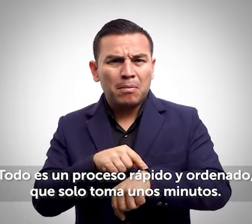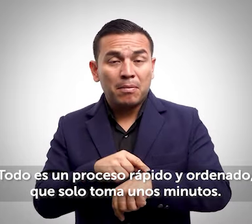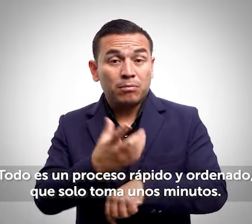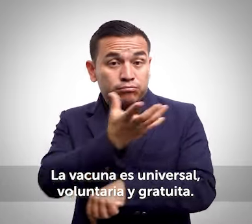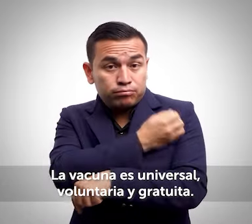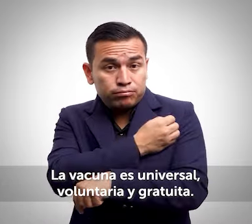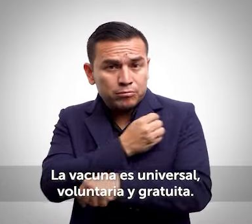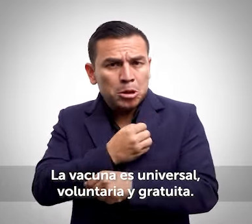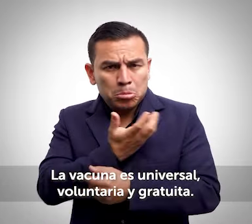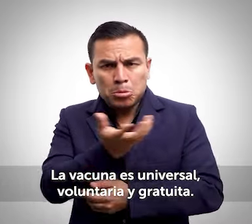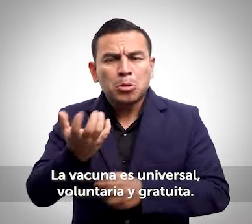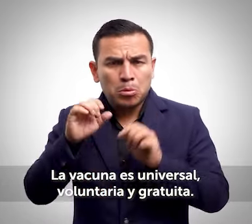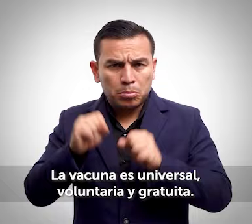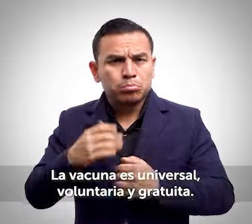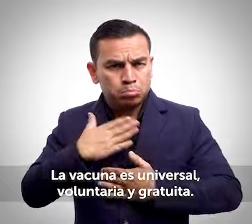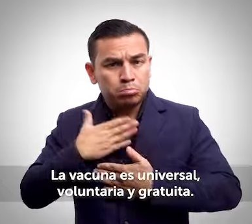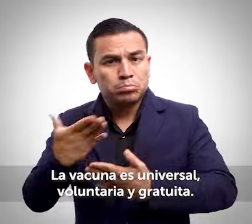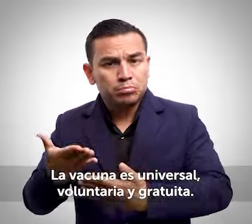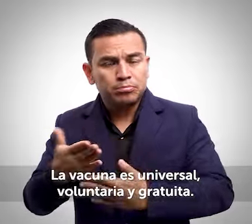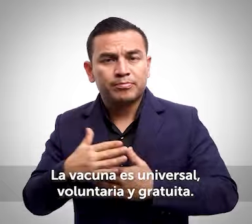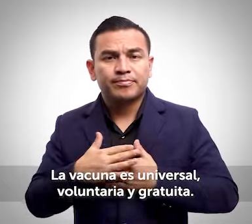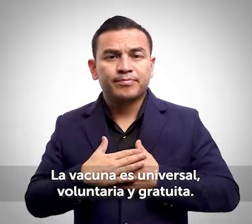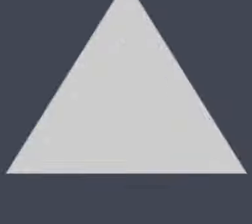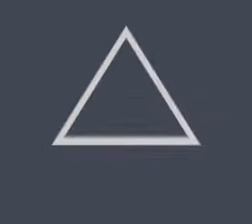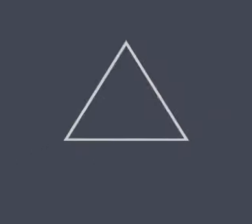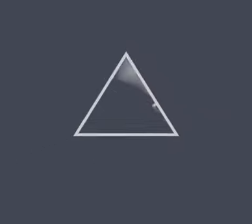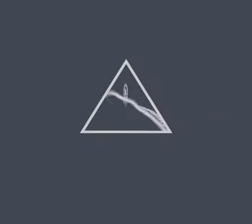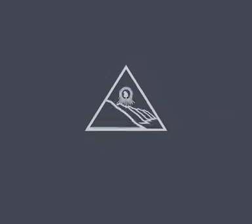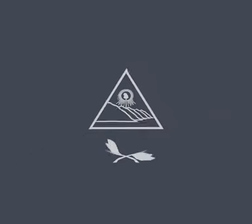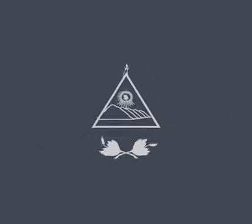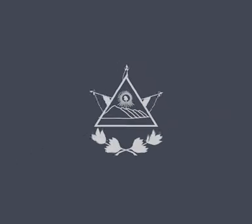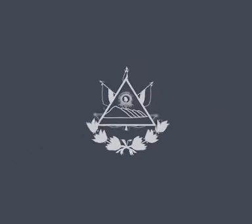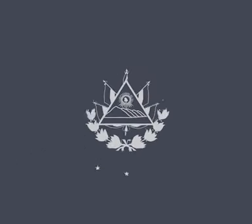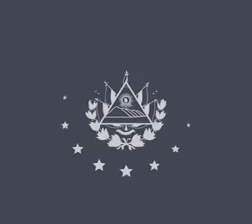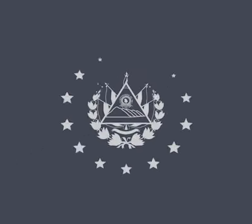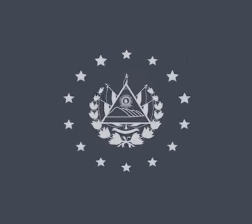minutos. La vacuna es universal, voluntaria y gratuita. Gobierno de El Salvador.